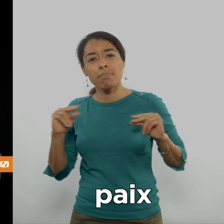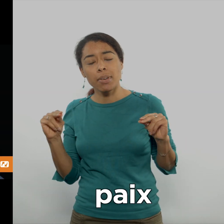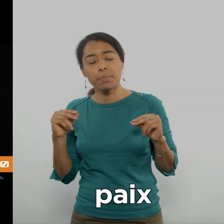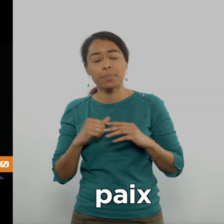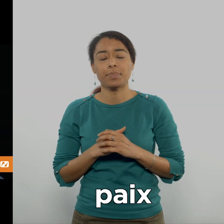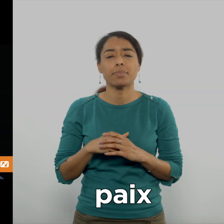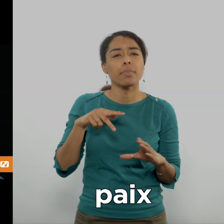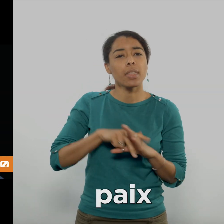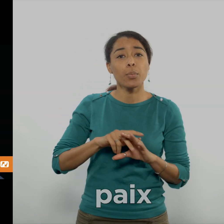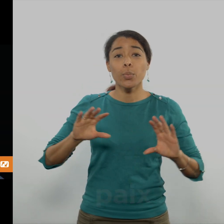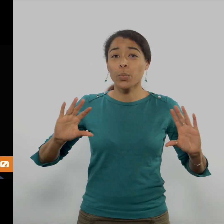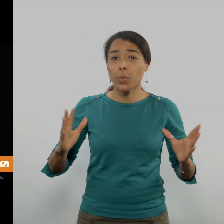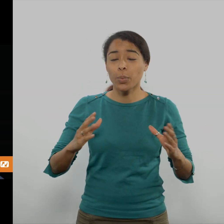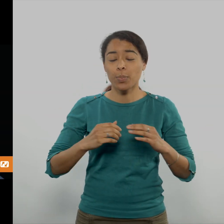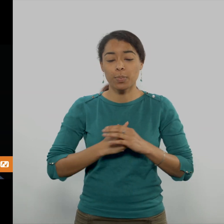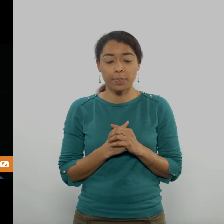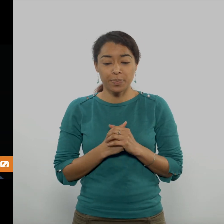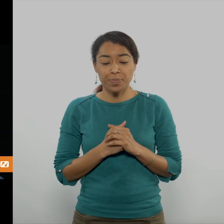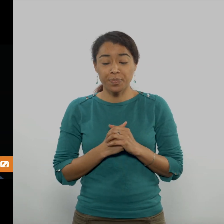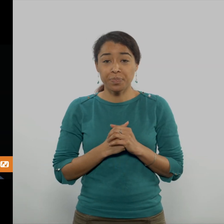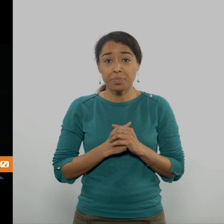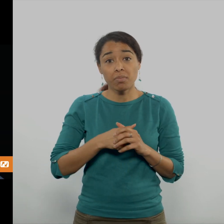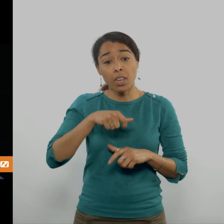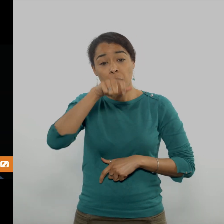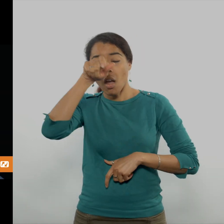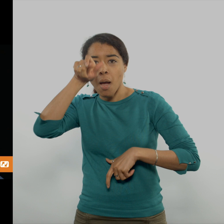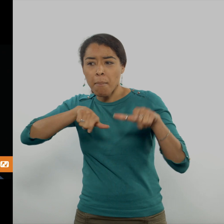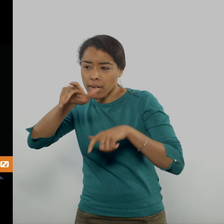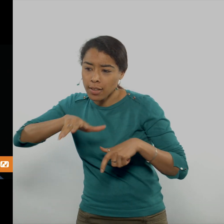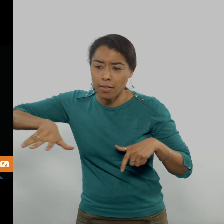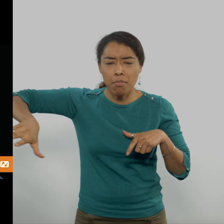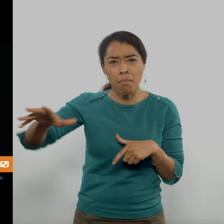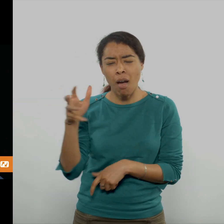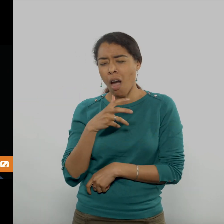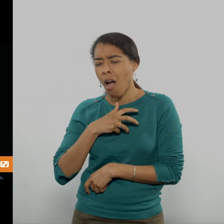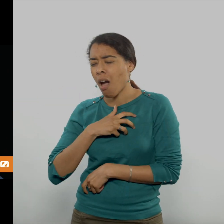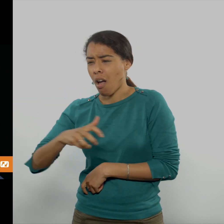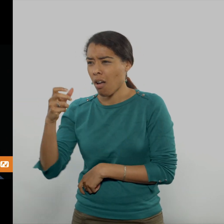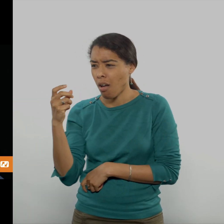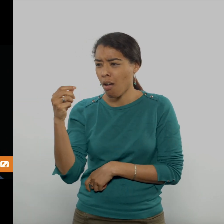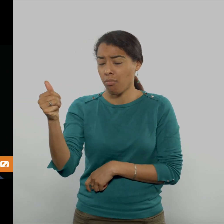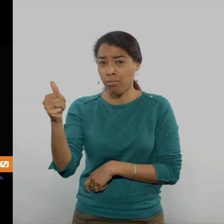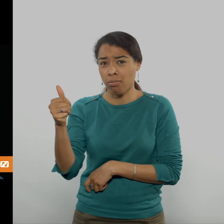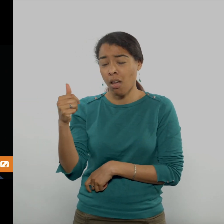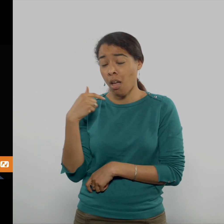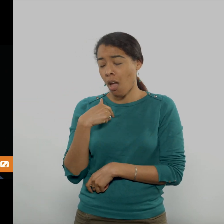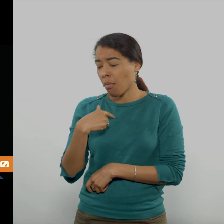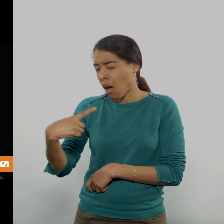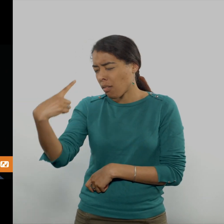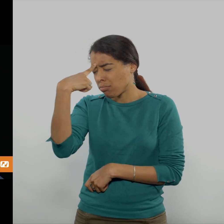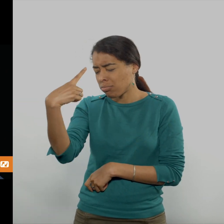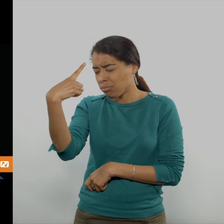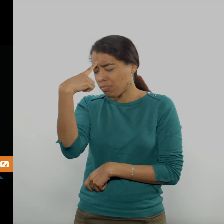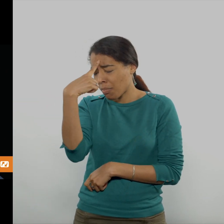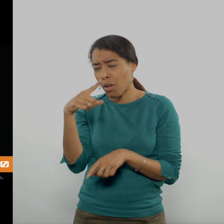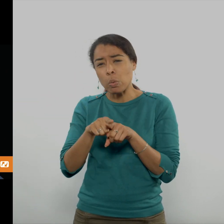paix. Tout a débuté notamment lorsque j'ai commencé à côtoyer des gens qui avaient énormément d'argent, car moi mon focus était l'argent